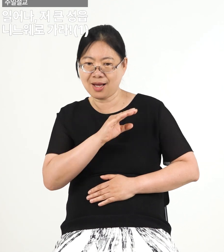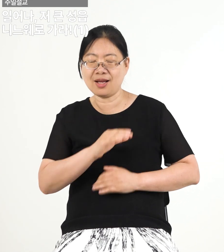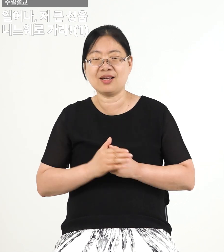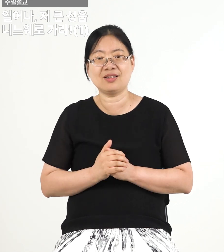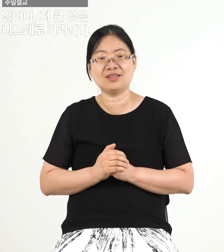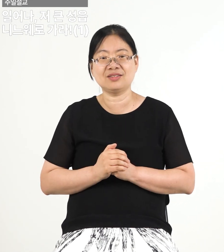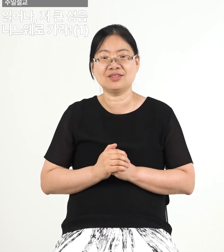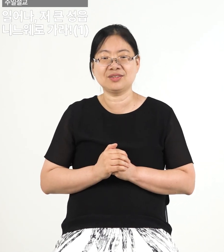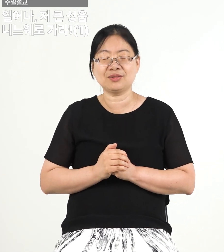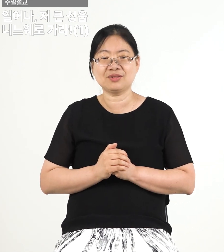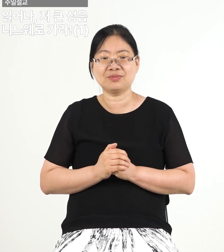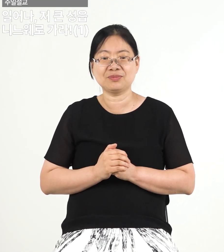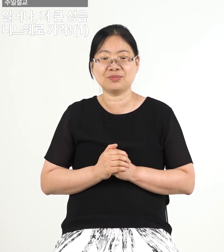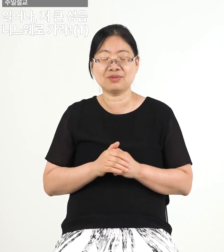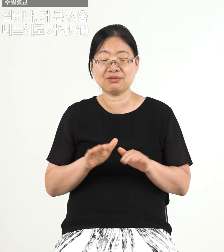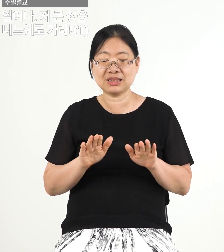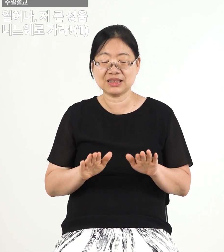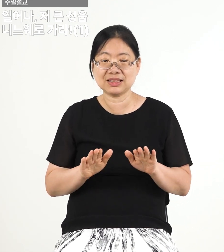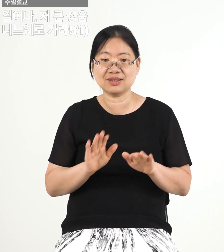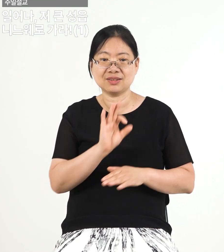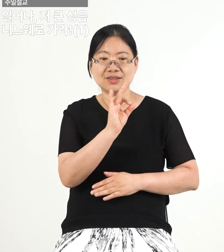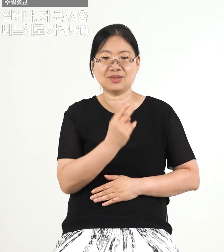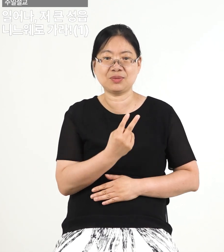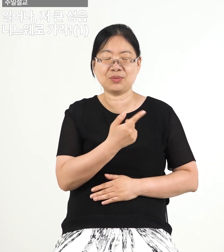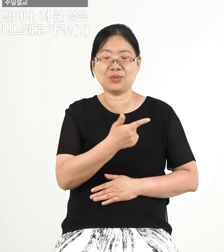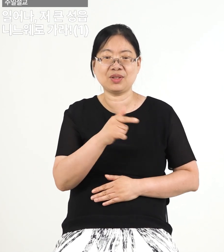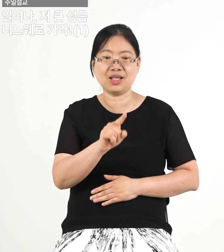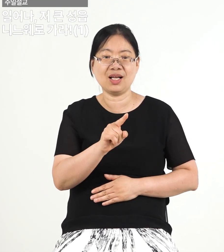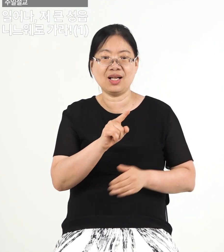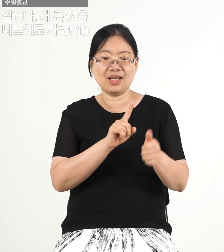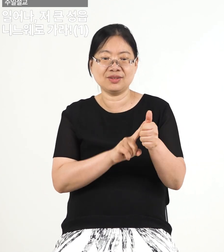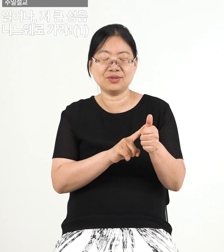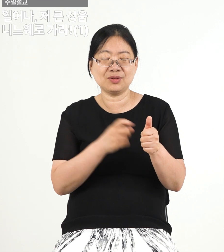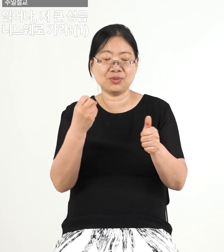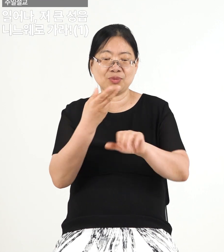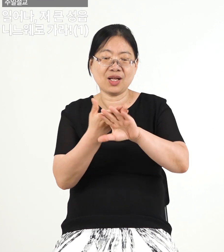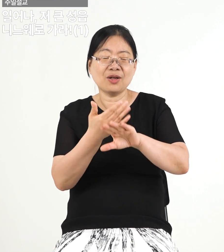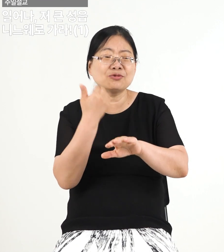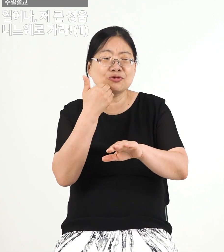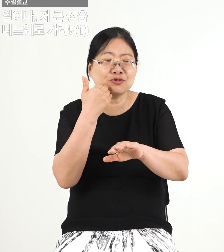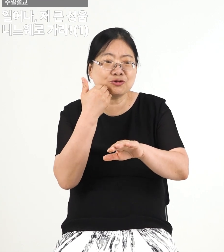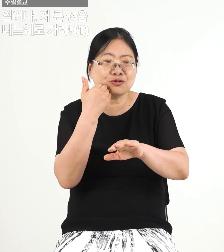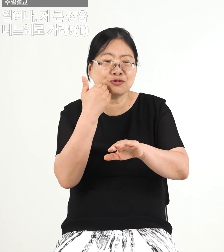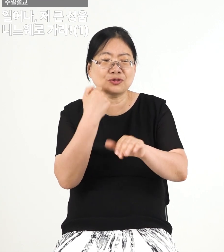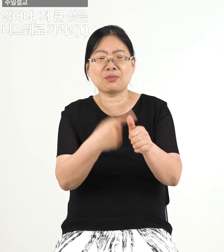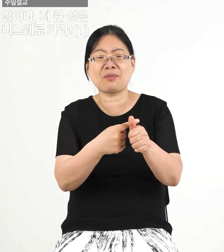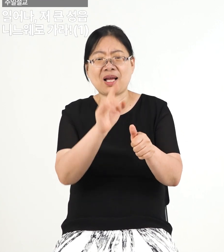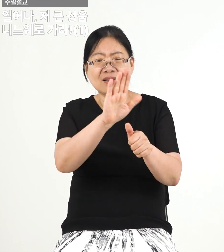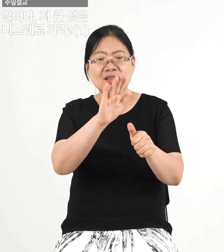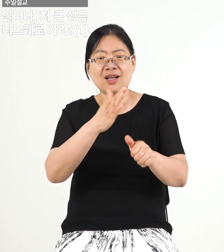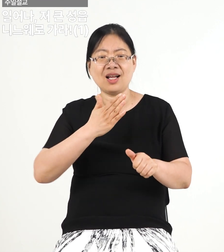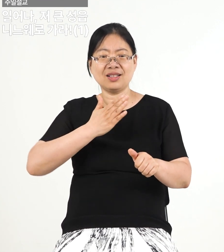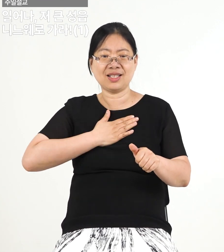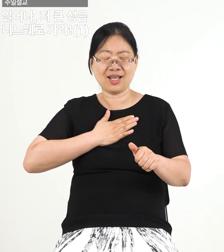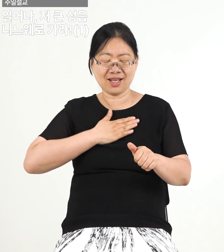그러면 여기서 말하는 요나는 또 다른 누구가 아니라 우리 자신이라는 거죠.